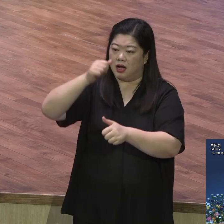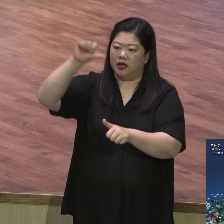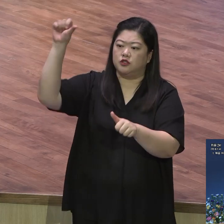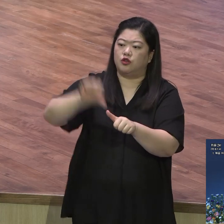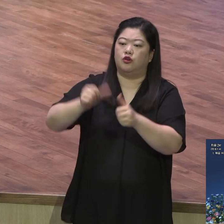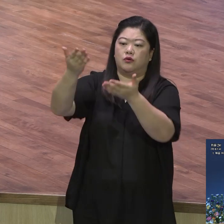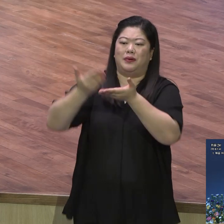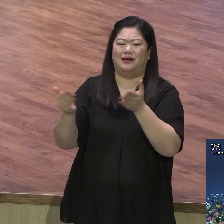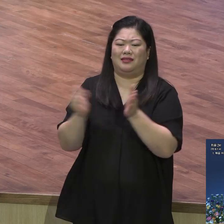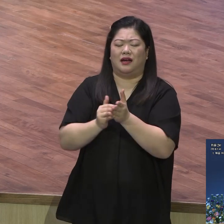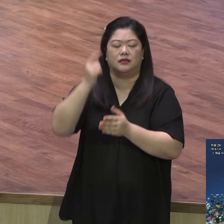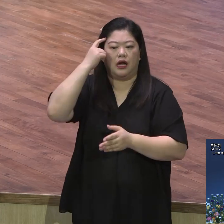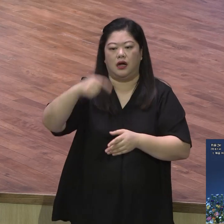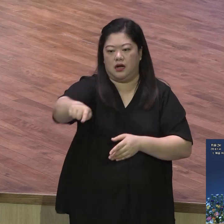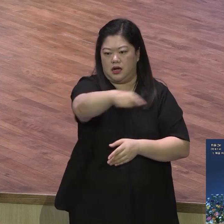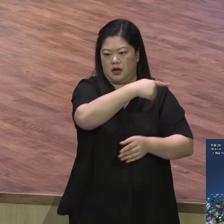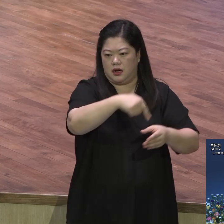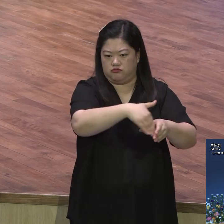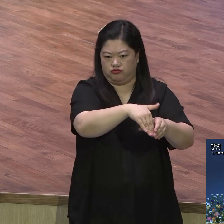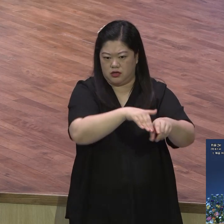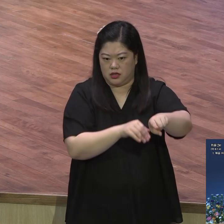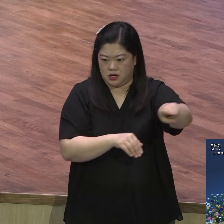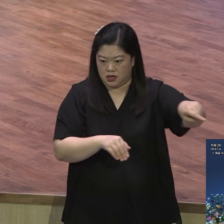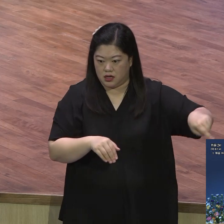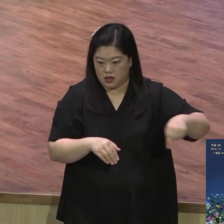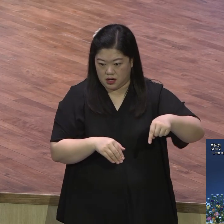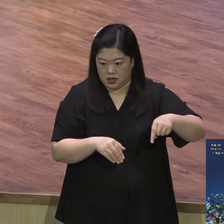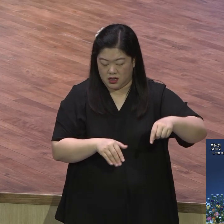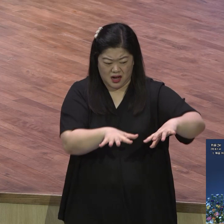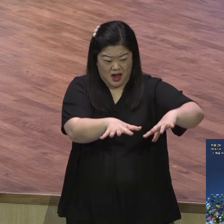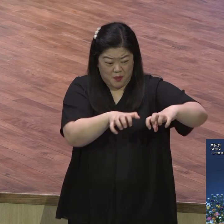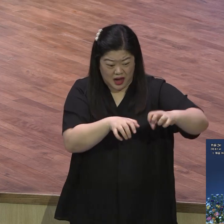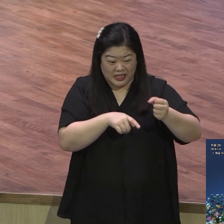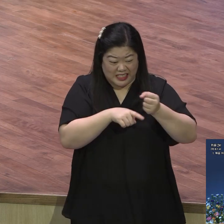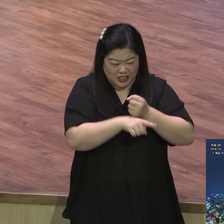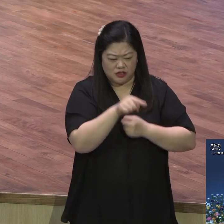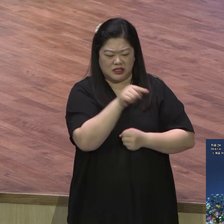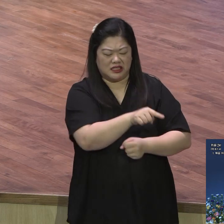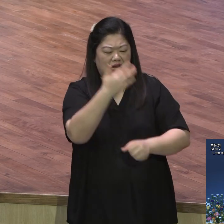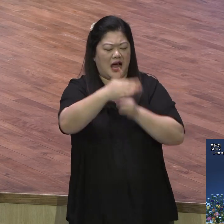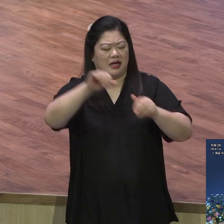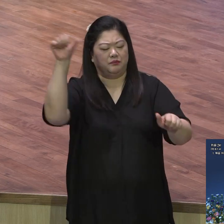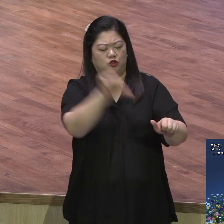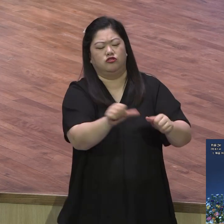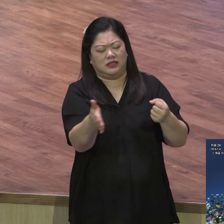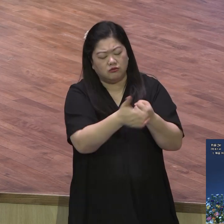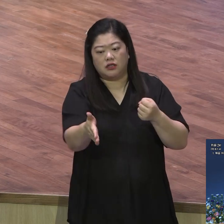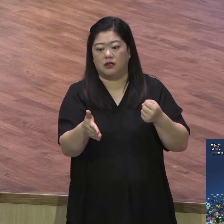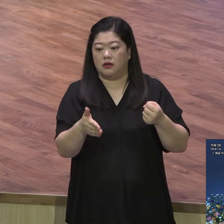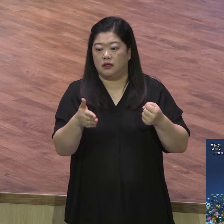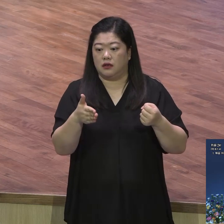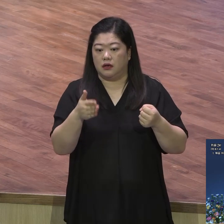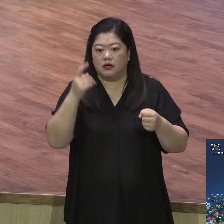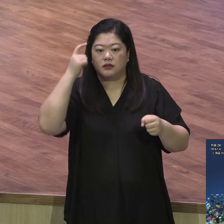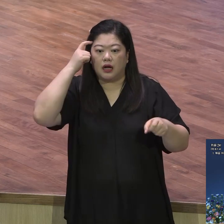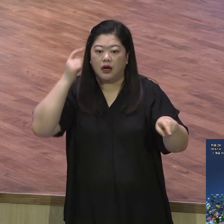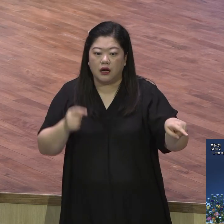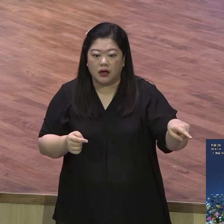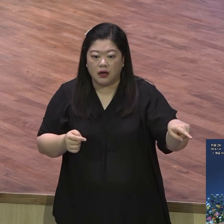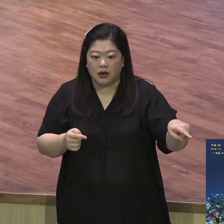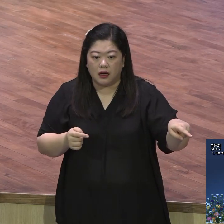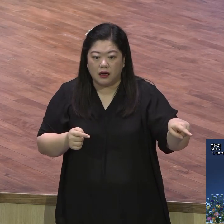나병은 하나님을 거역한 큰 죄를 지어서 저렇게 나병에 걸렸다. 그렇게 봤기 때문에